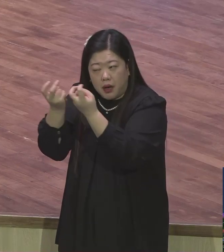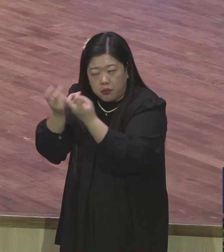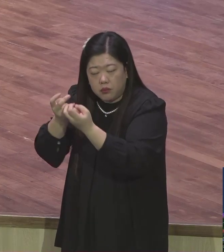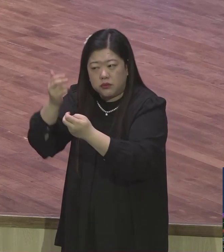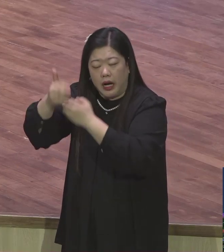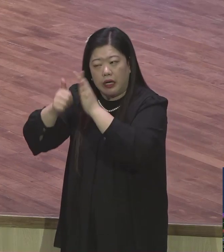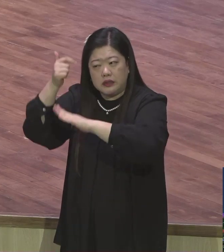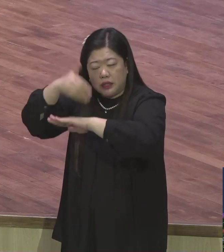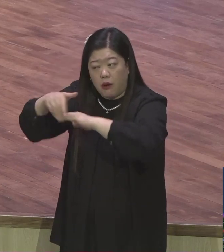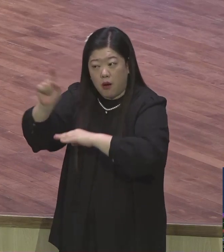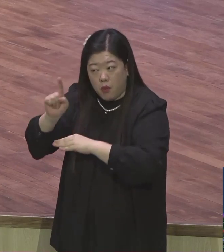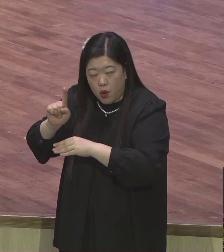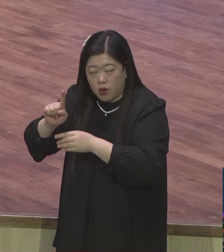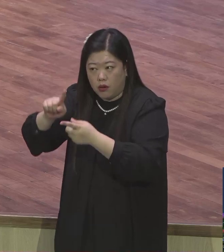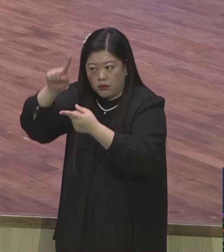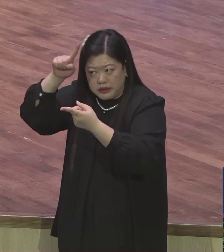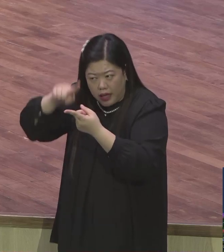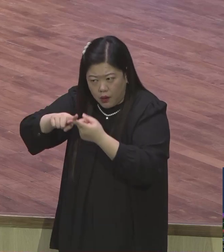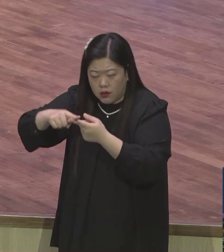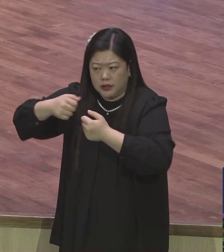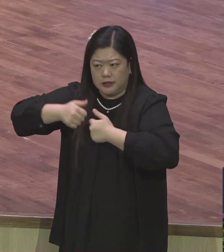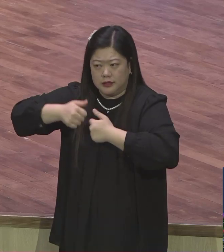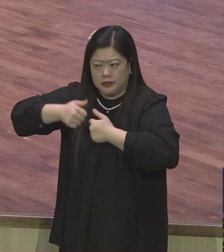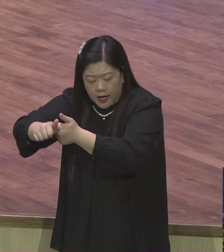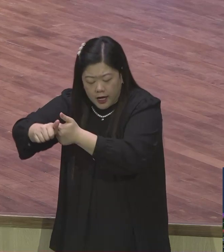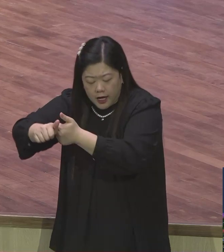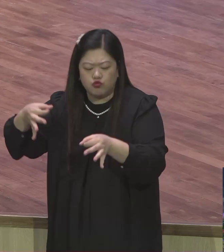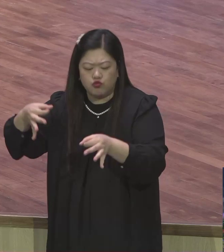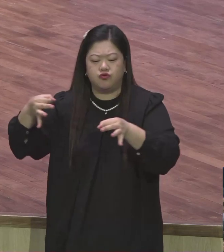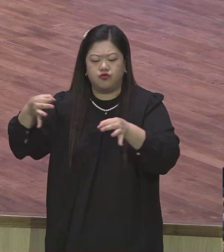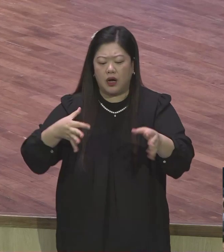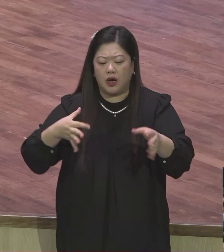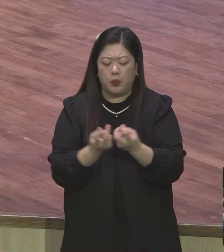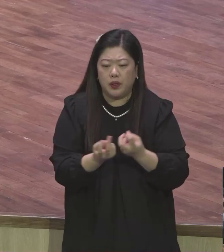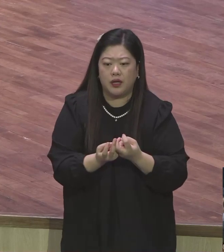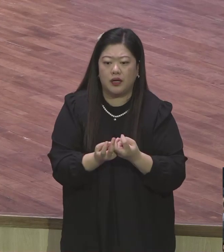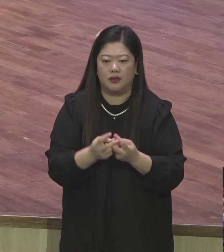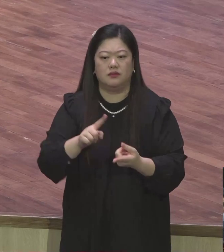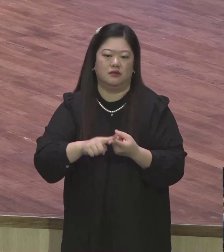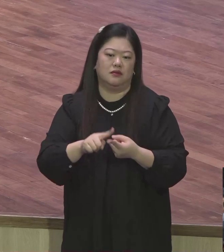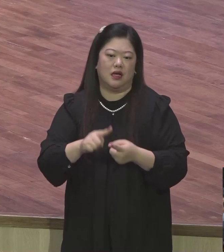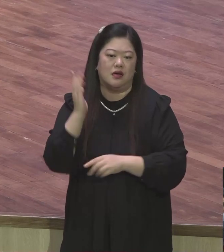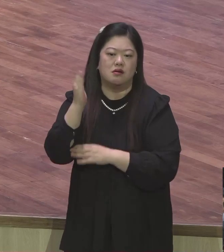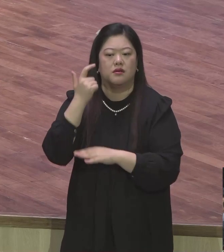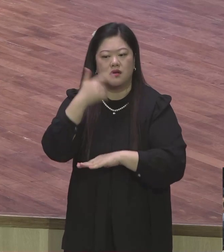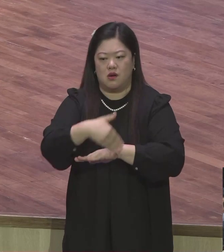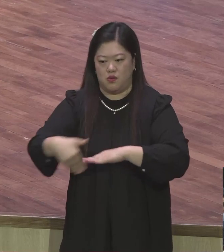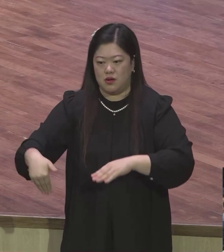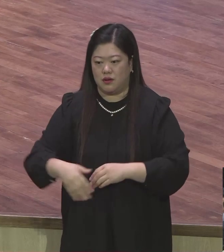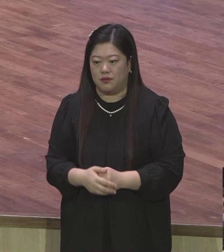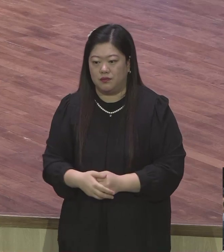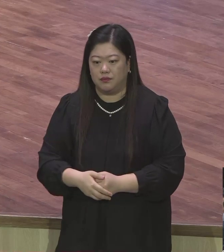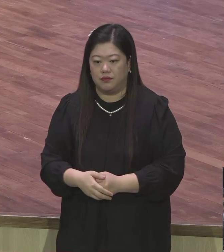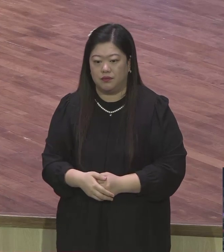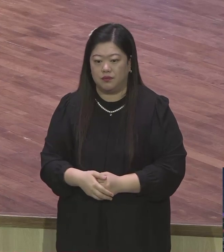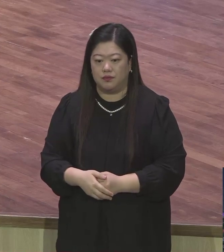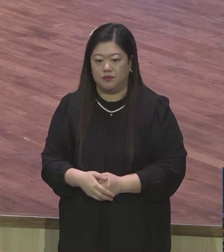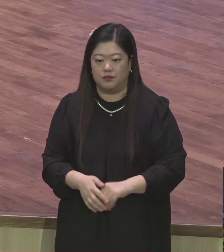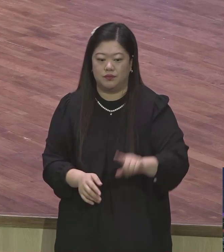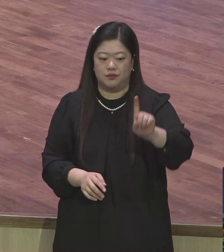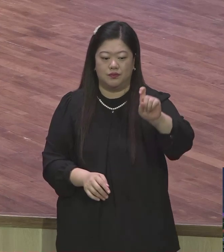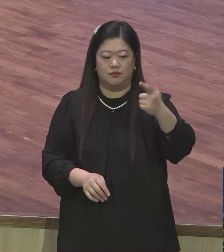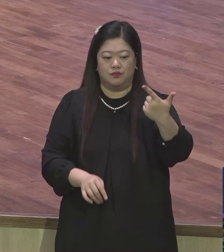붙잡고 여러분 천년 응답을 맛보는 시간표 되길 바랍니다. 후손들까지 다 볼 수 있도록 3절, 4절을